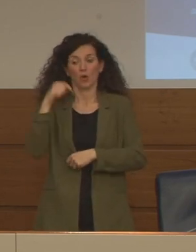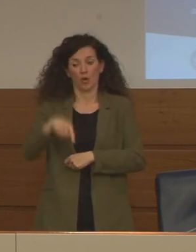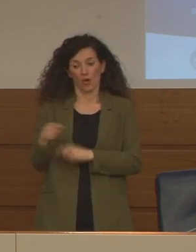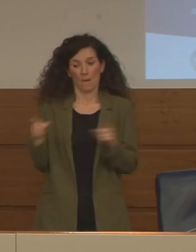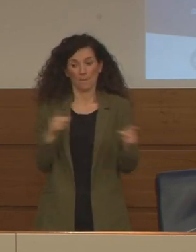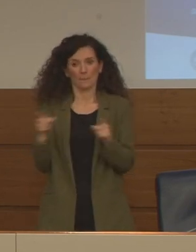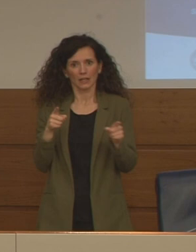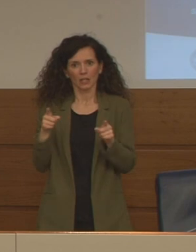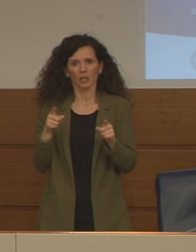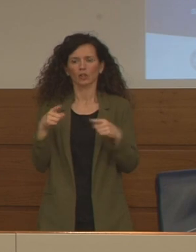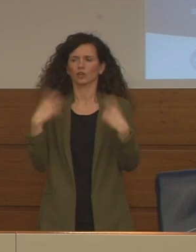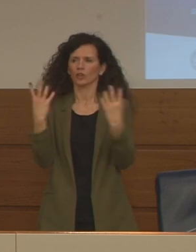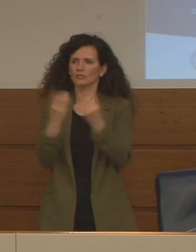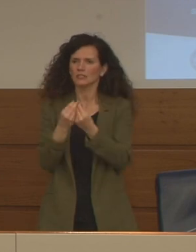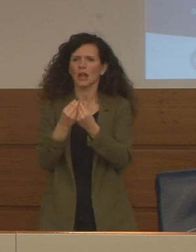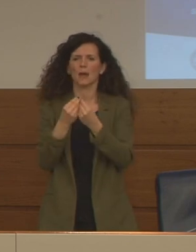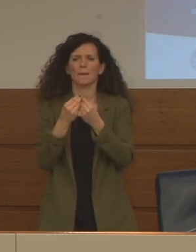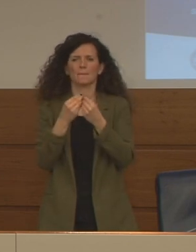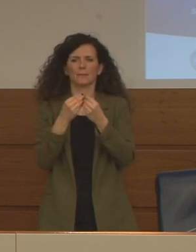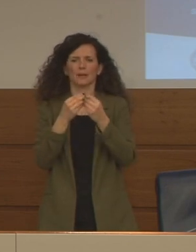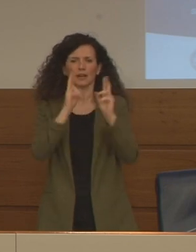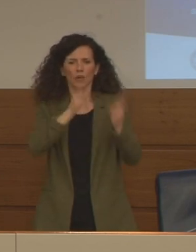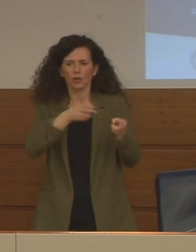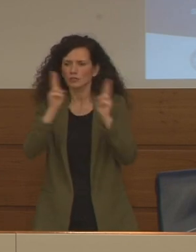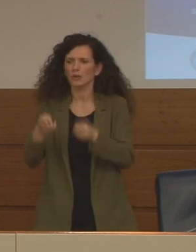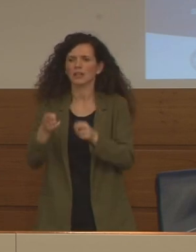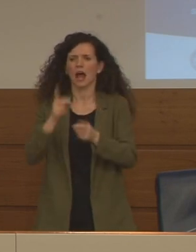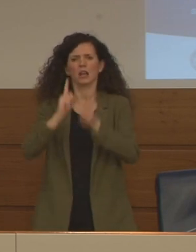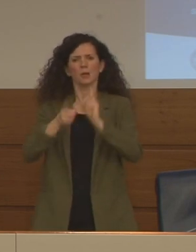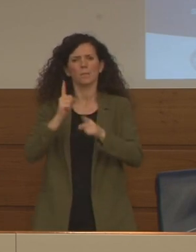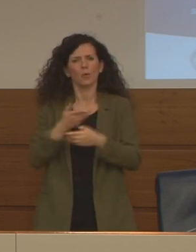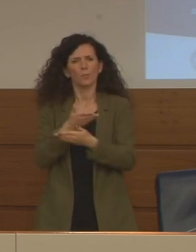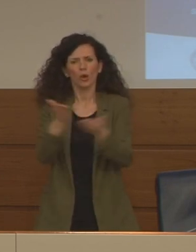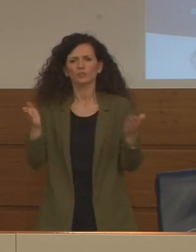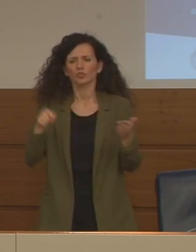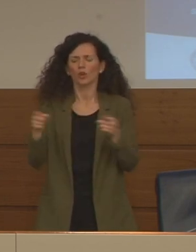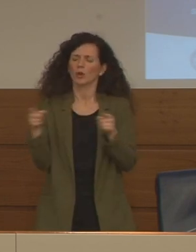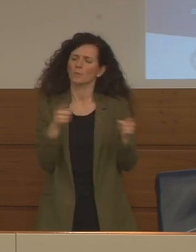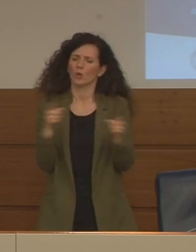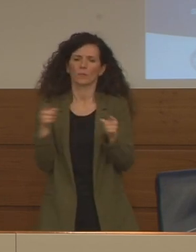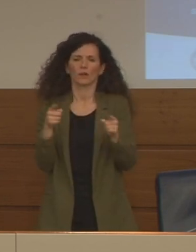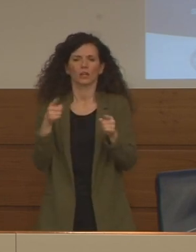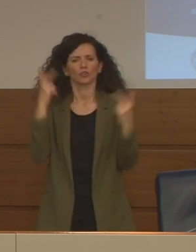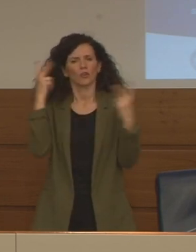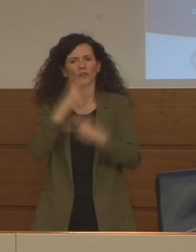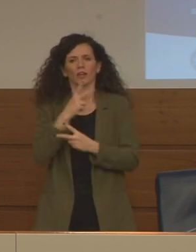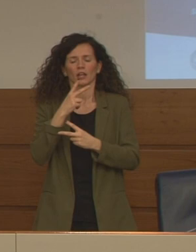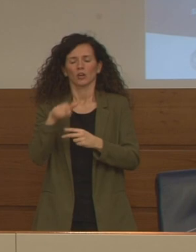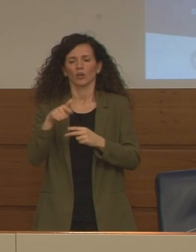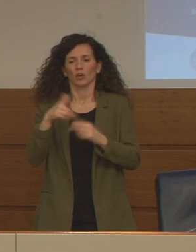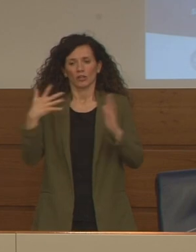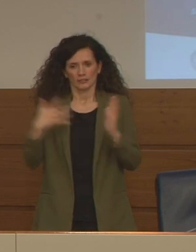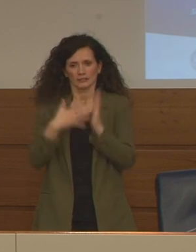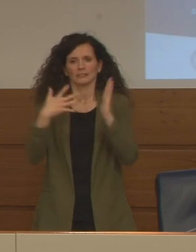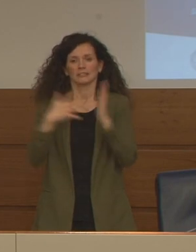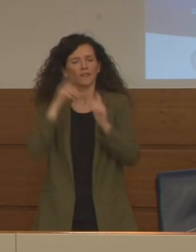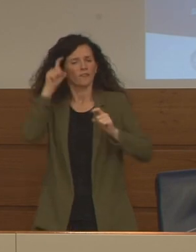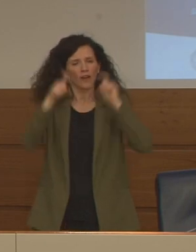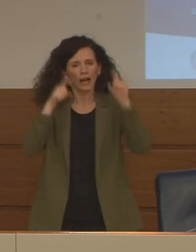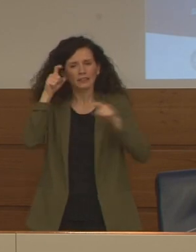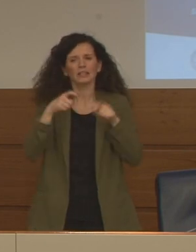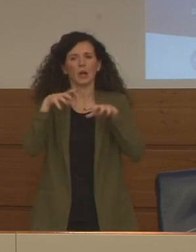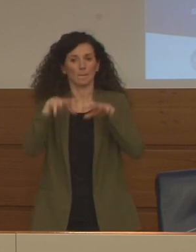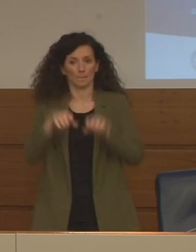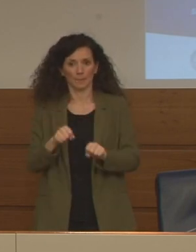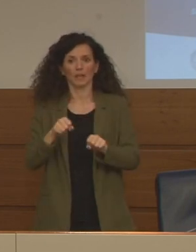le strutture sanitarie con la popolazione vivendo un momento di grossa fatica di grosso impegno quindi